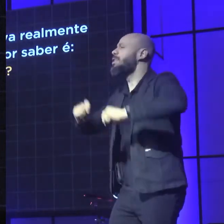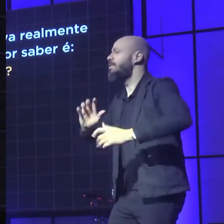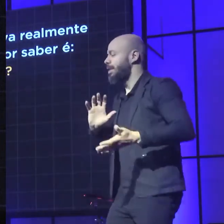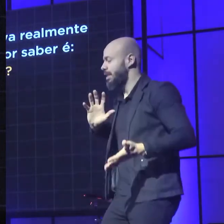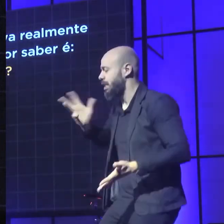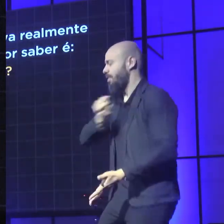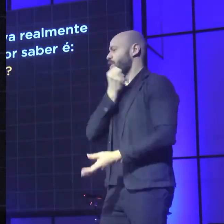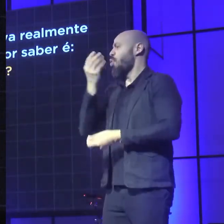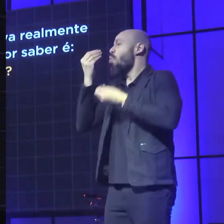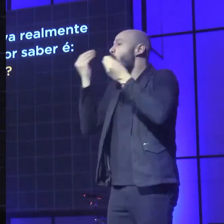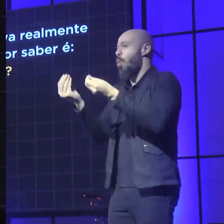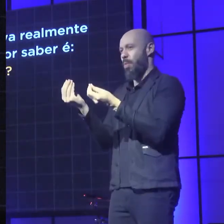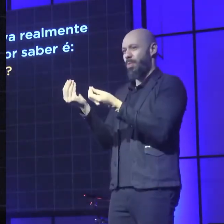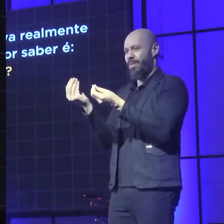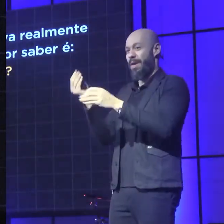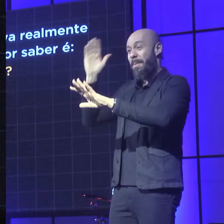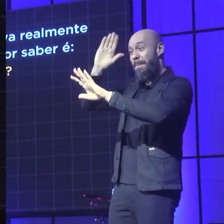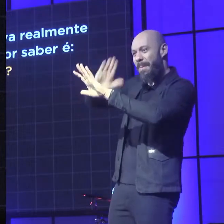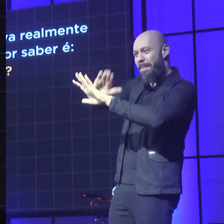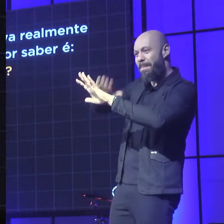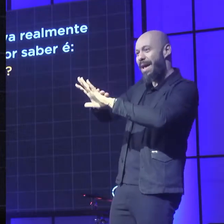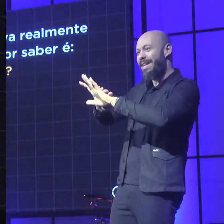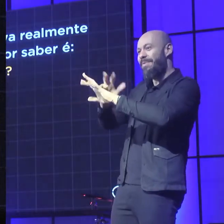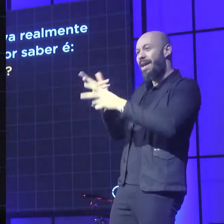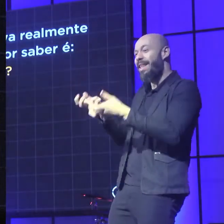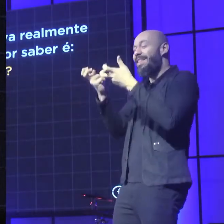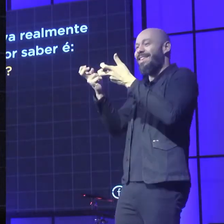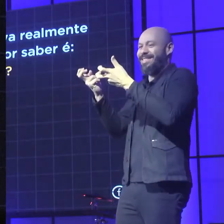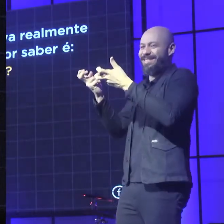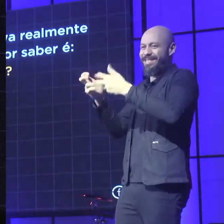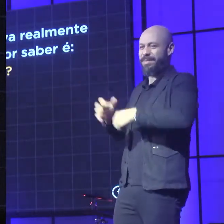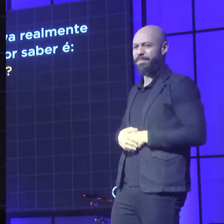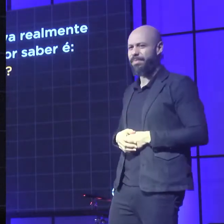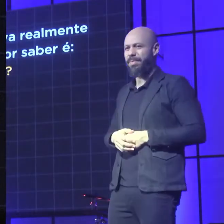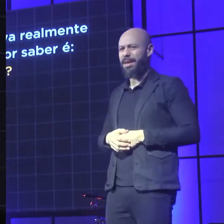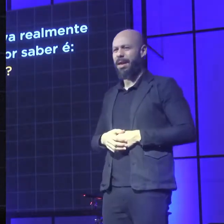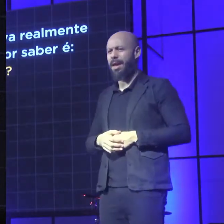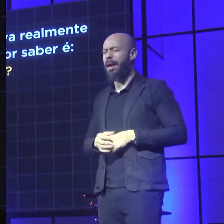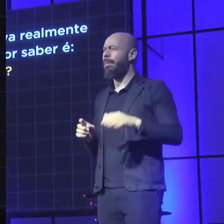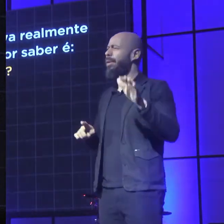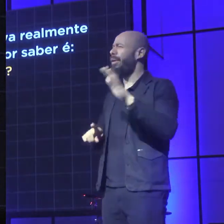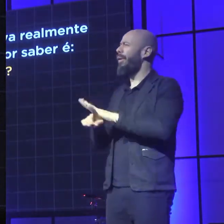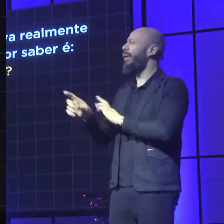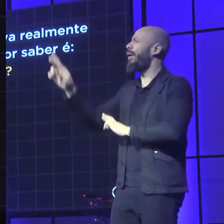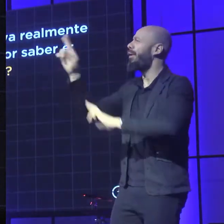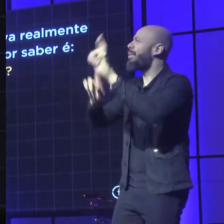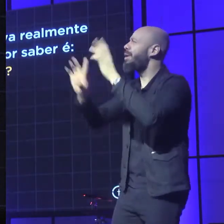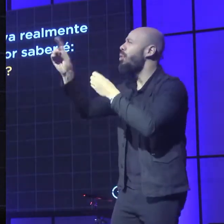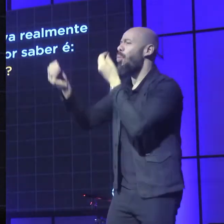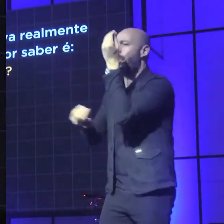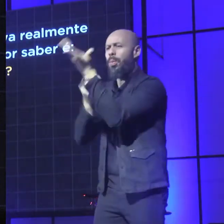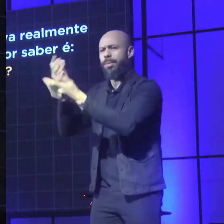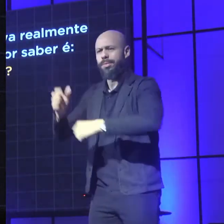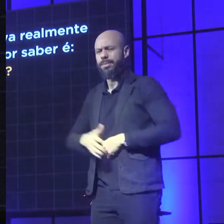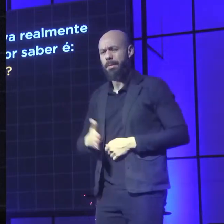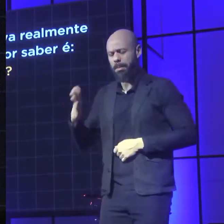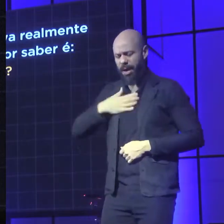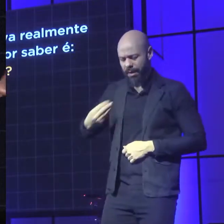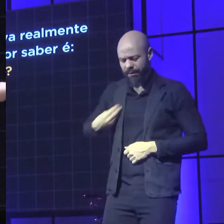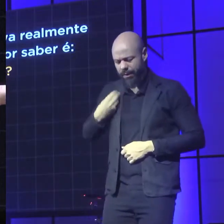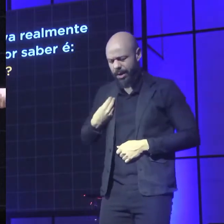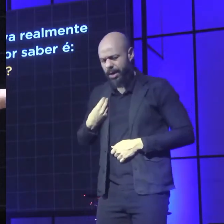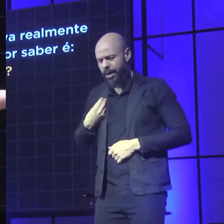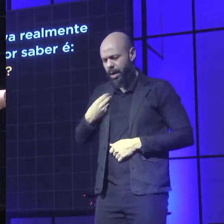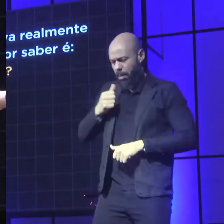encontra sentido? Como eu posso ter um relacionamento com Deus? Como a minha vida pode deixar de ser isso